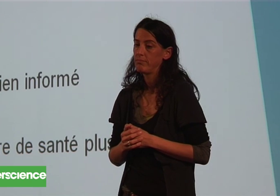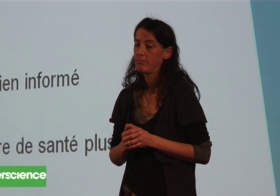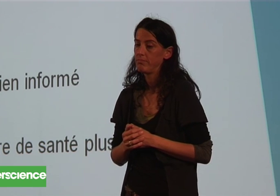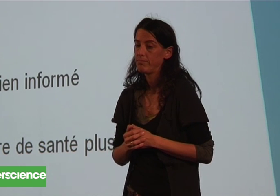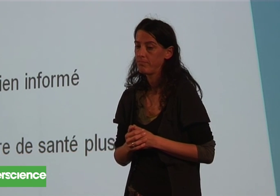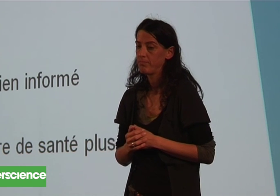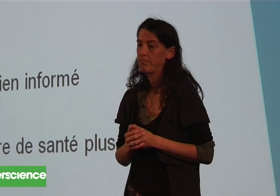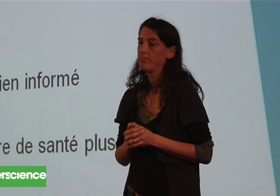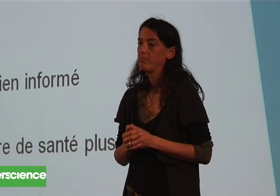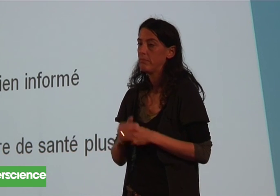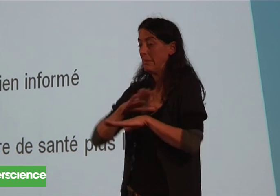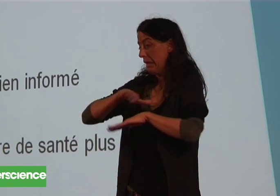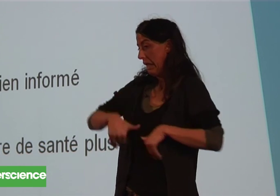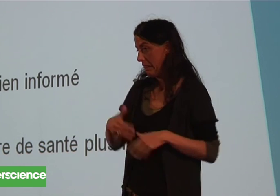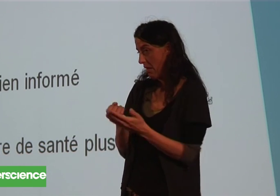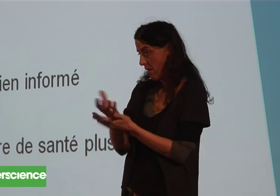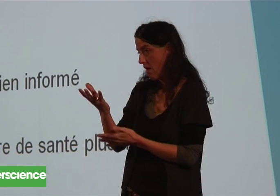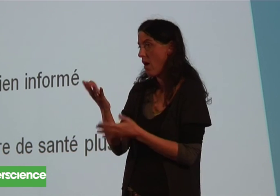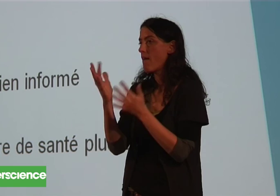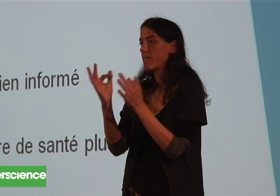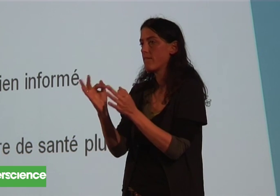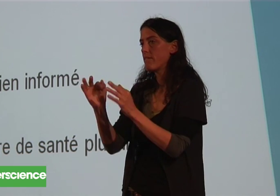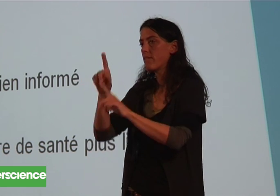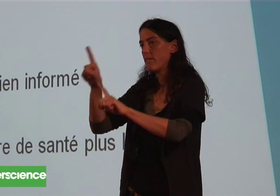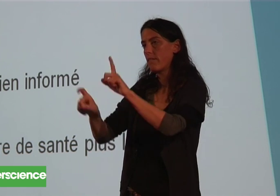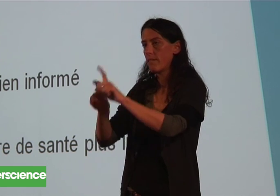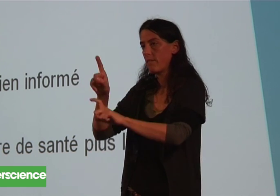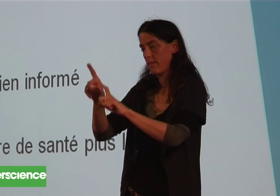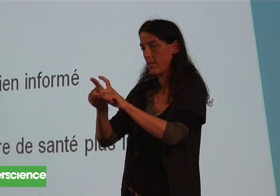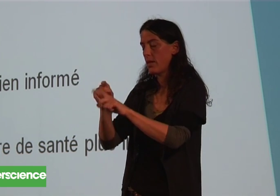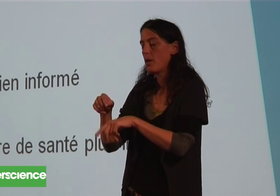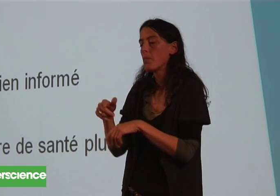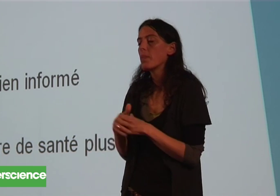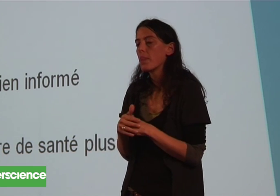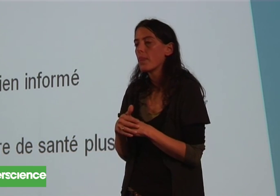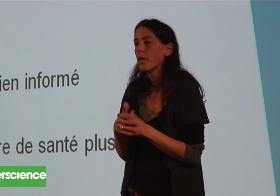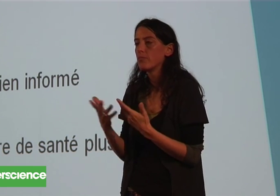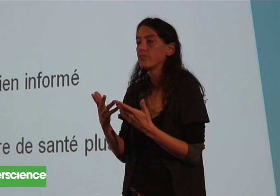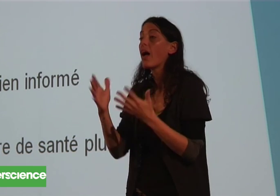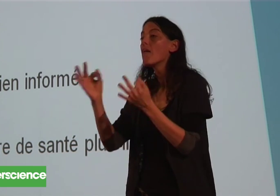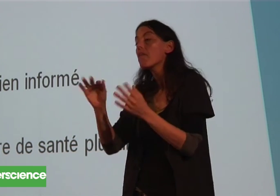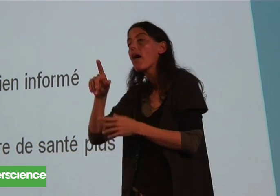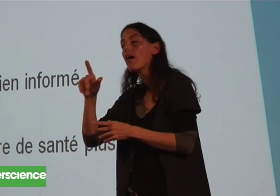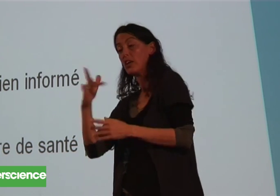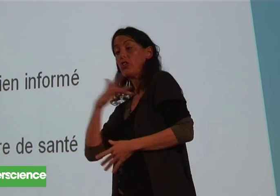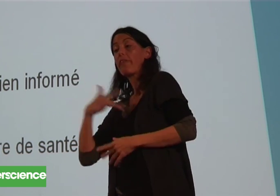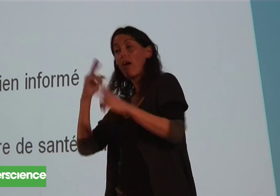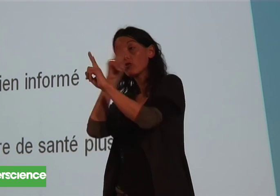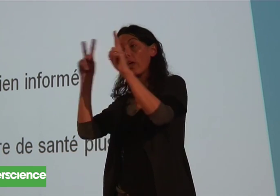Donc pour terminer, je passe aux questions relatives à l'information sur la santé. Donc on a d'abord posé